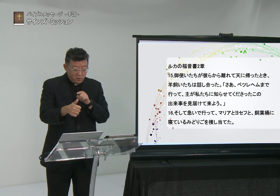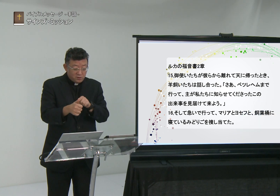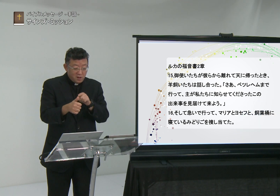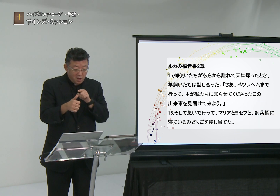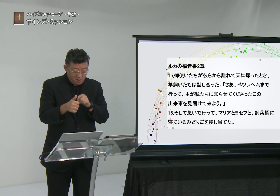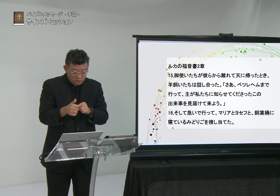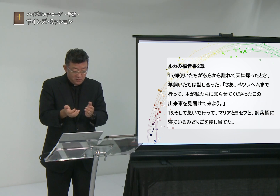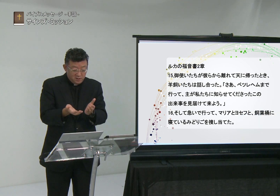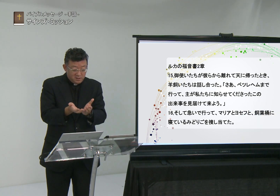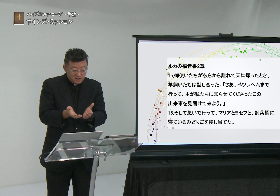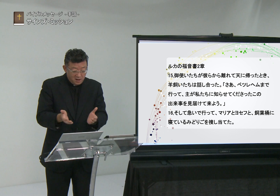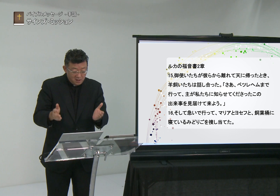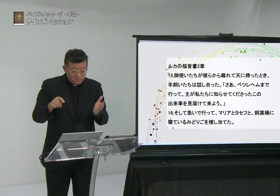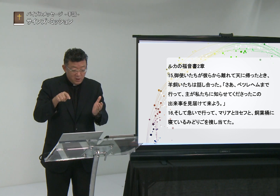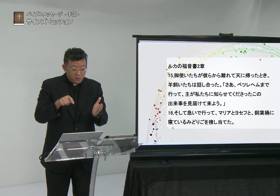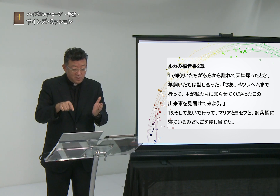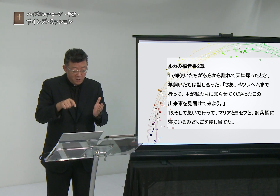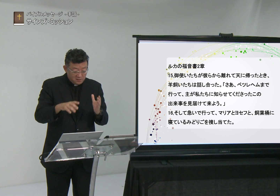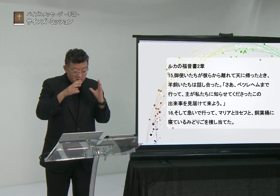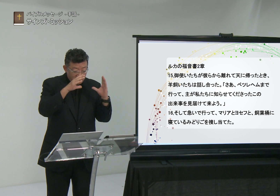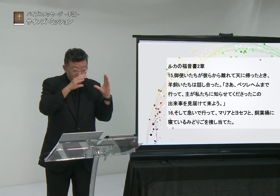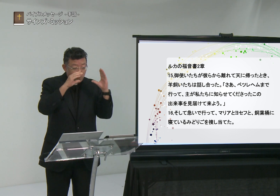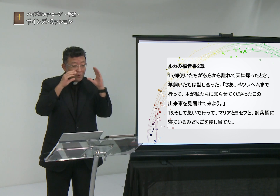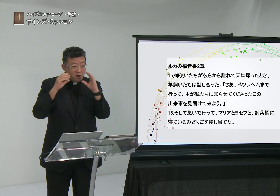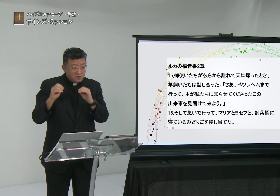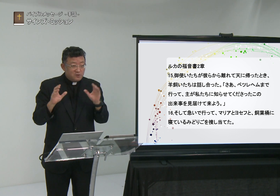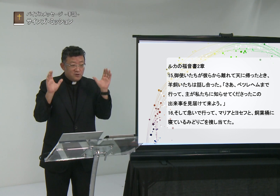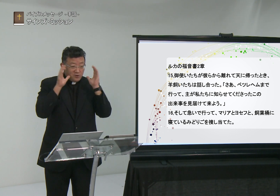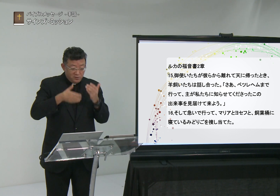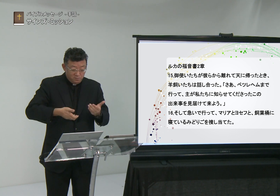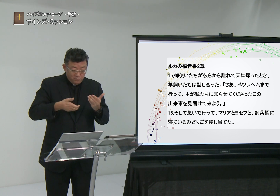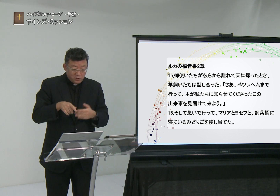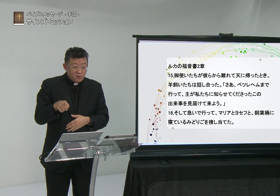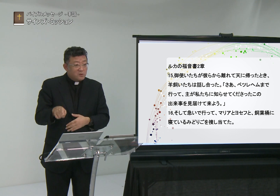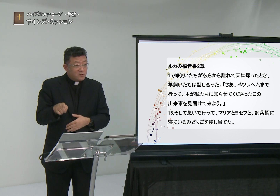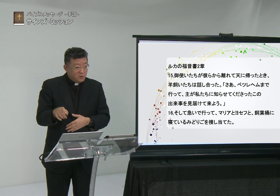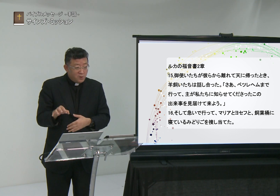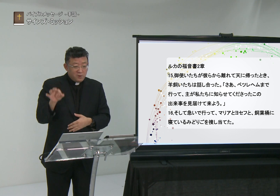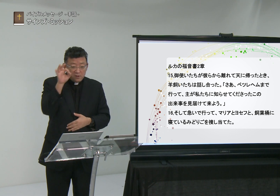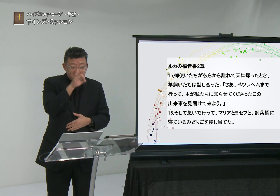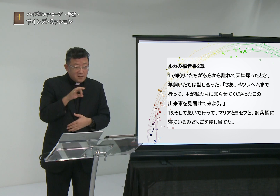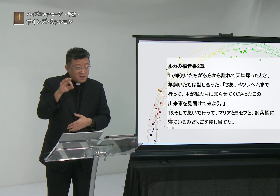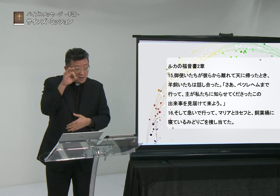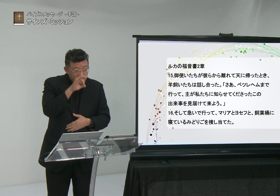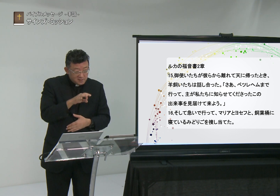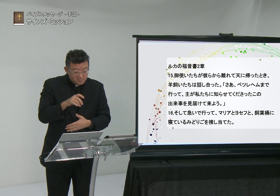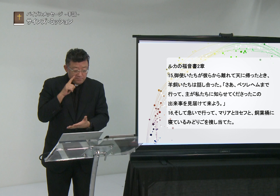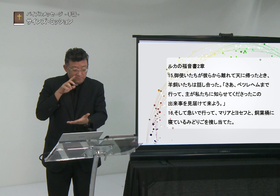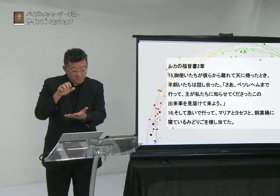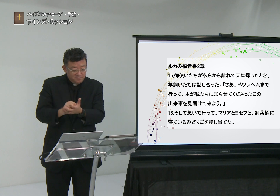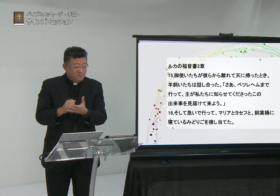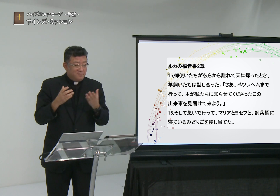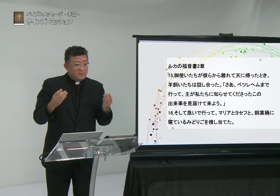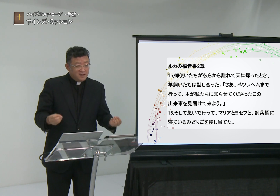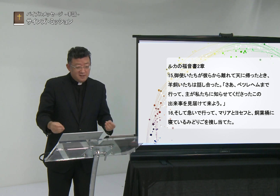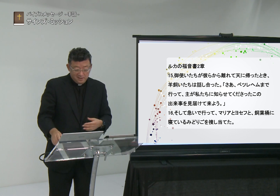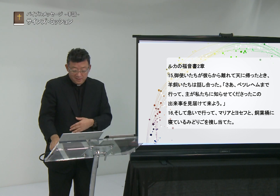マリアとヨセフと飼い葉おけに寝ている緑号探し当て